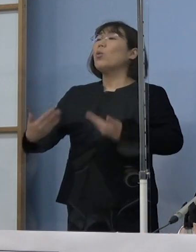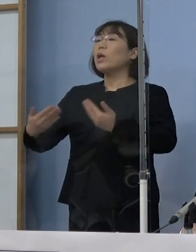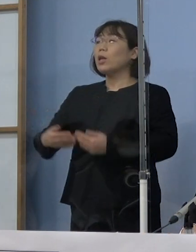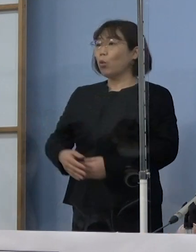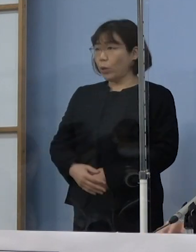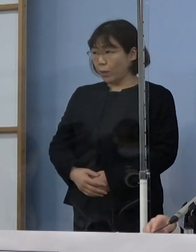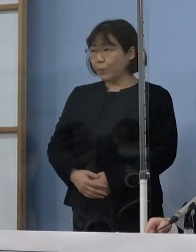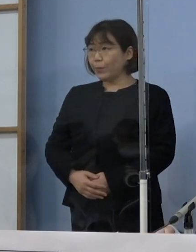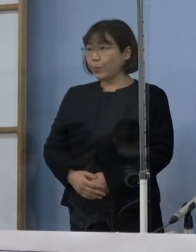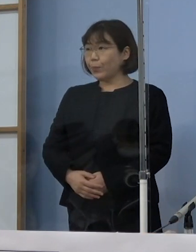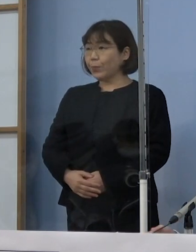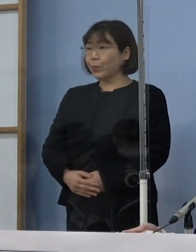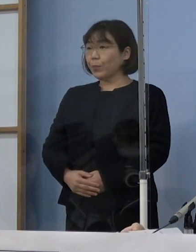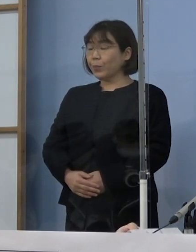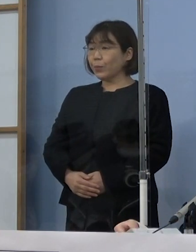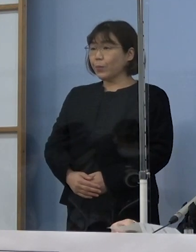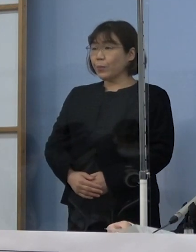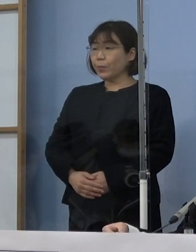です。